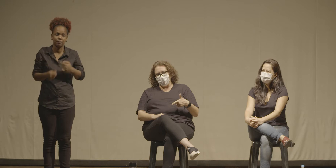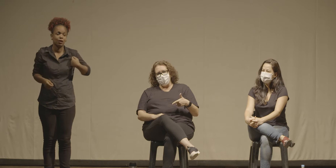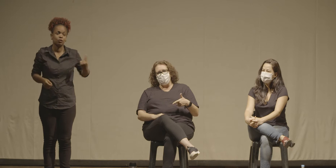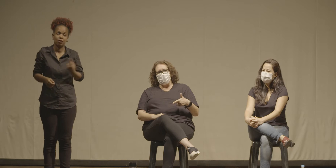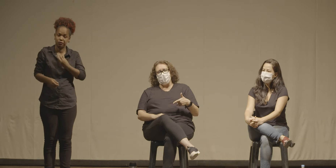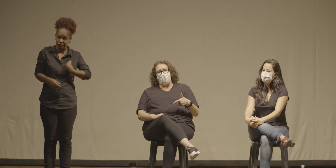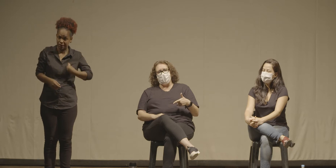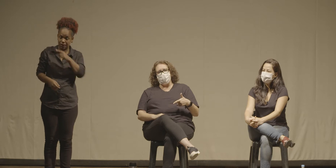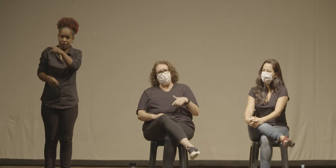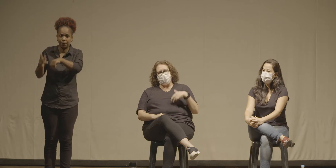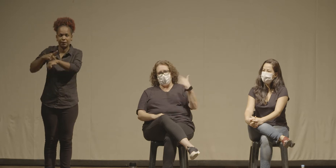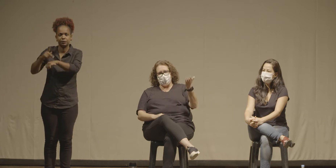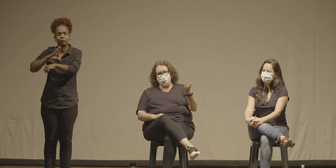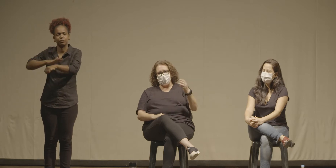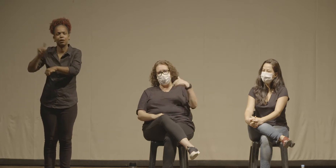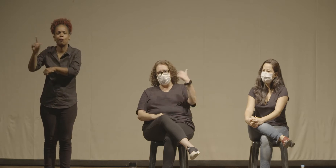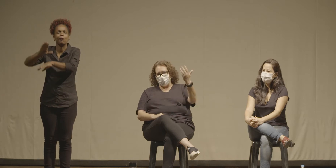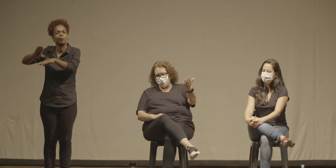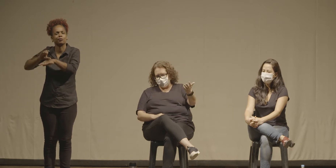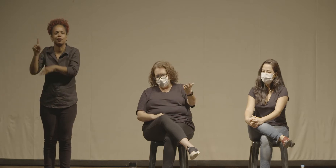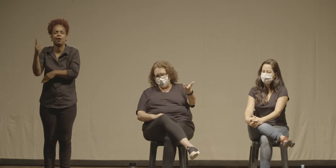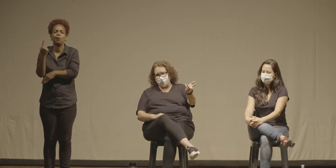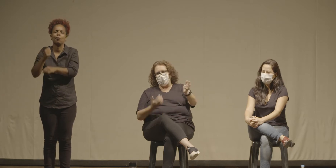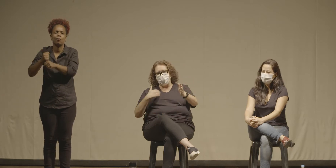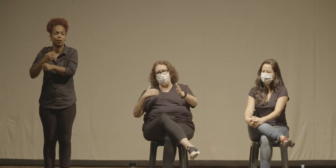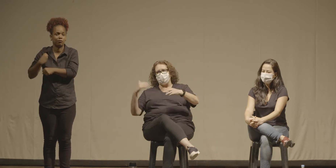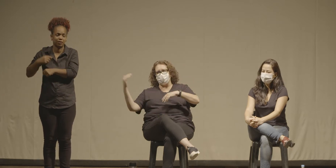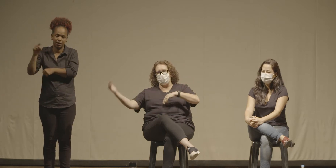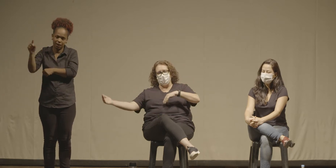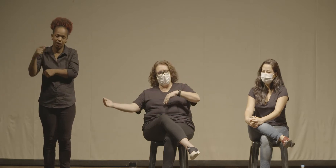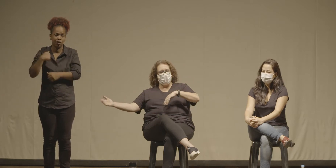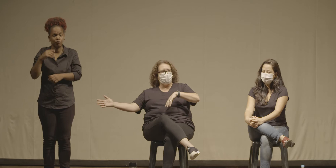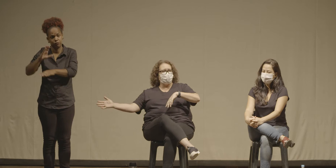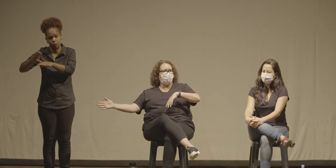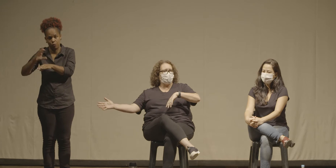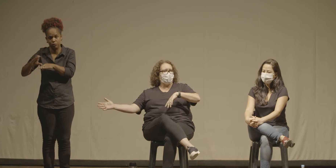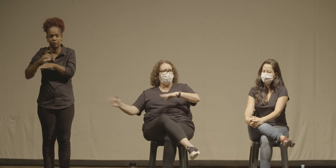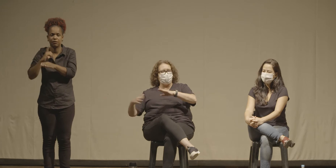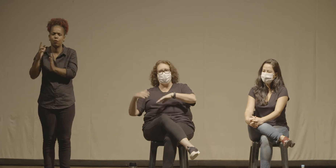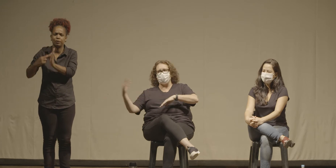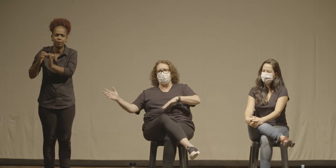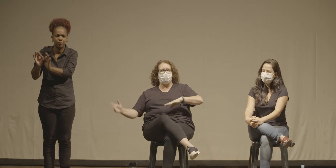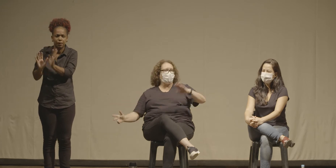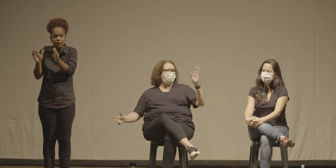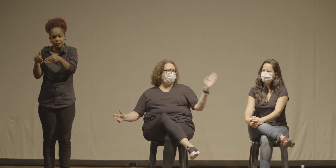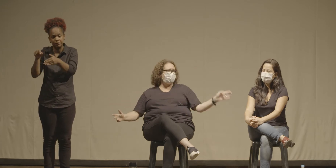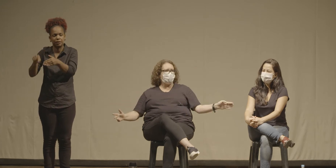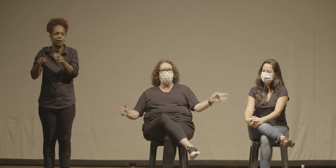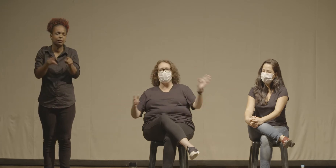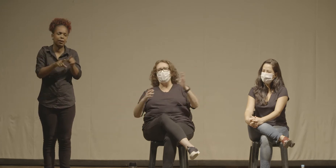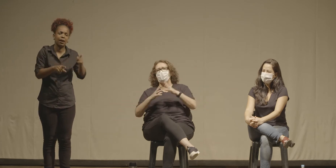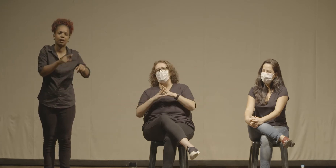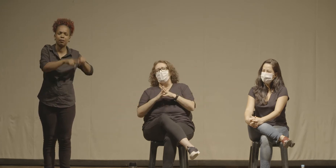Portugal, fazendo o curso, ficamos 1 ano morando em Portugal, eu fiz curso de roteiro, especialização em roteiro, ela